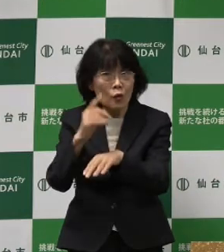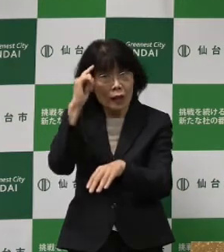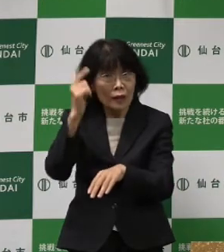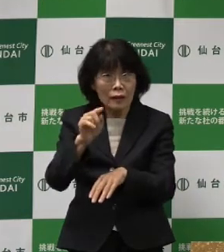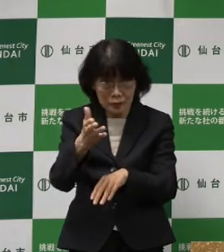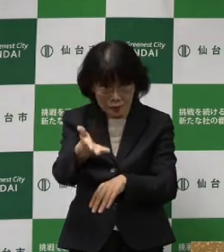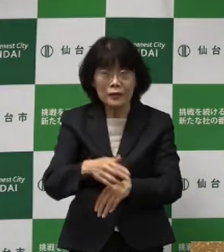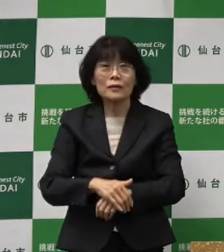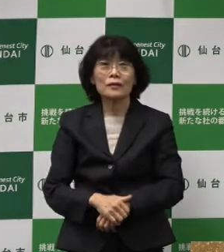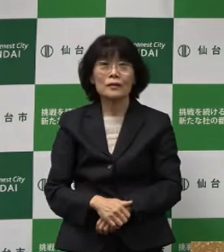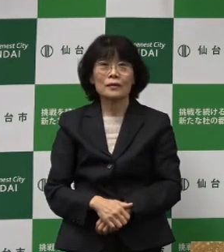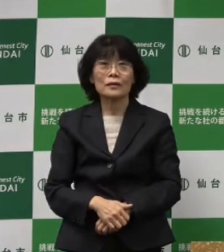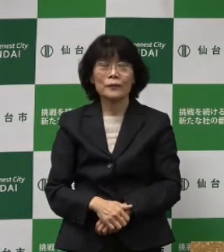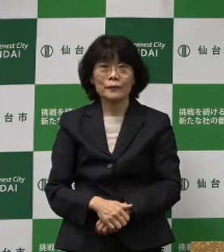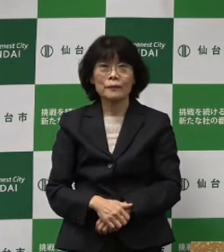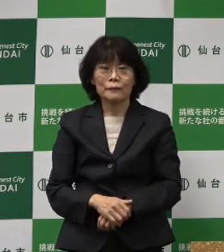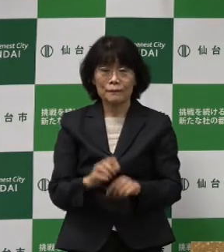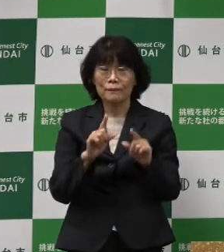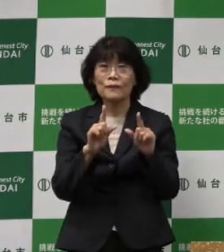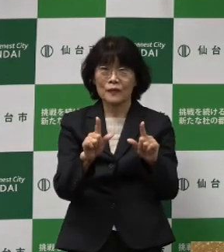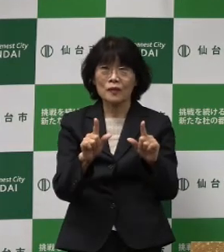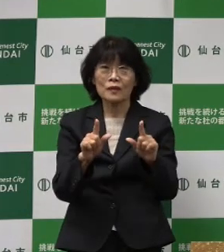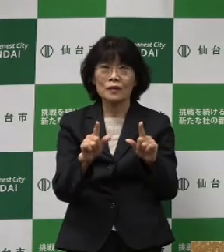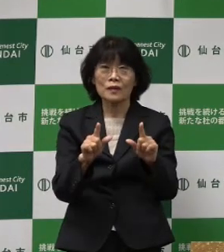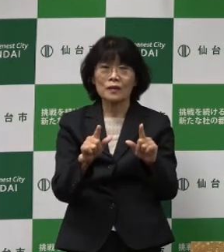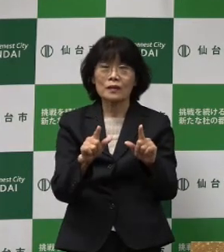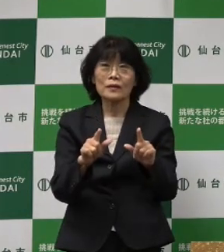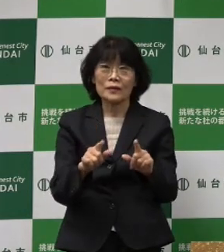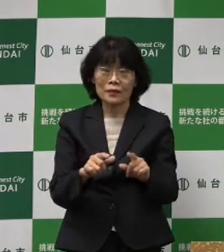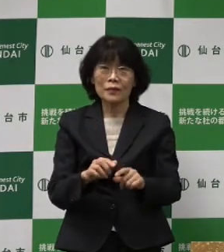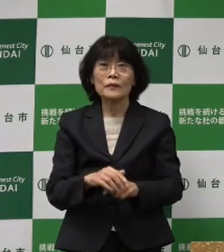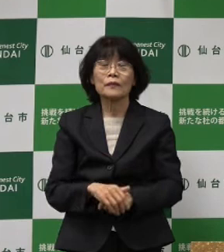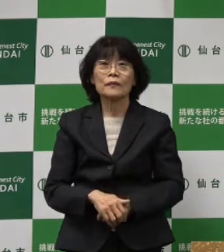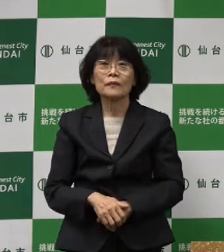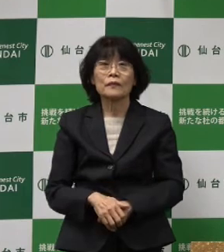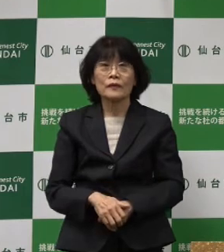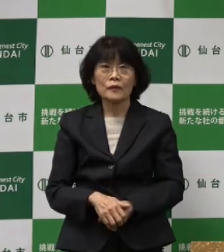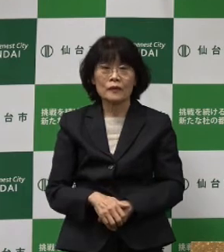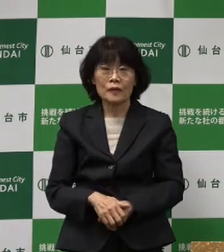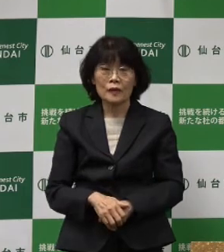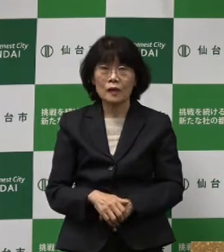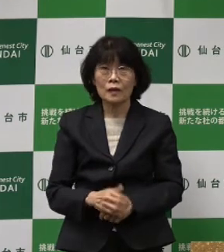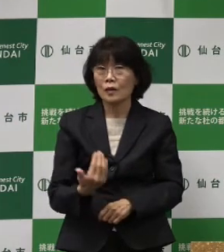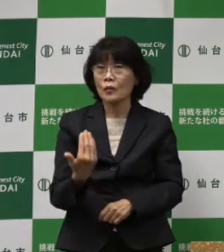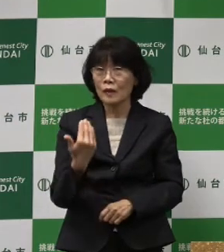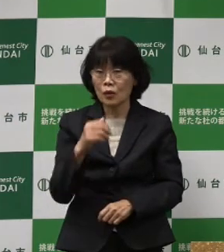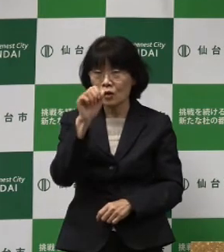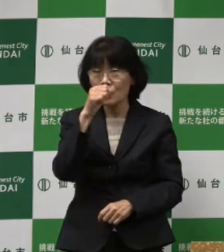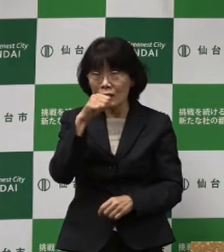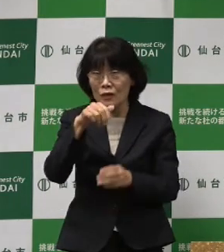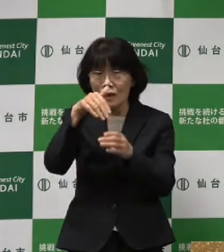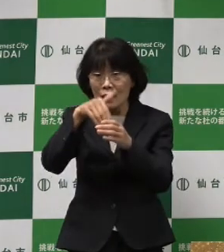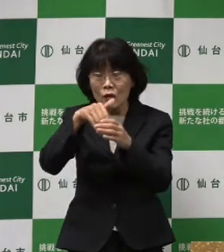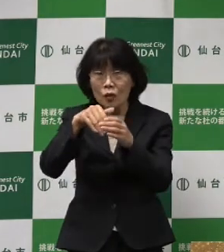ありますでしょうか。 そうですね、今回のことを受けて